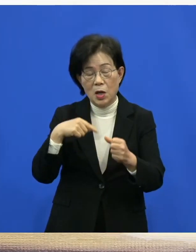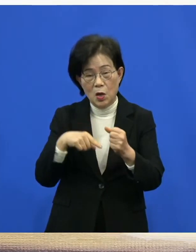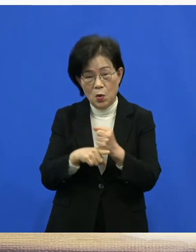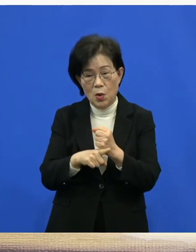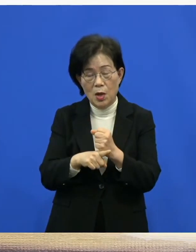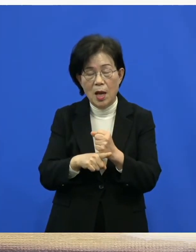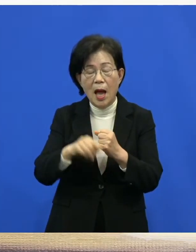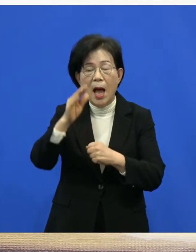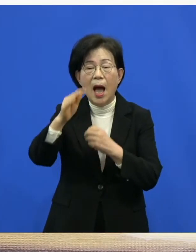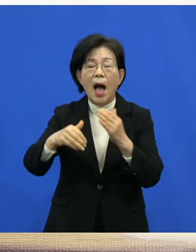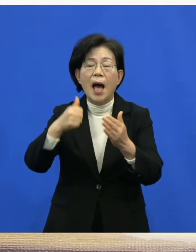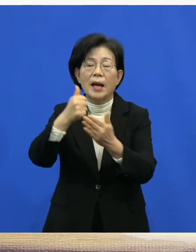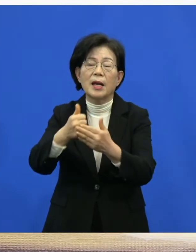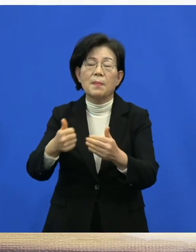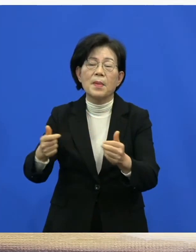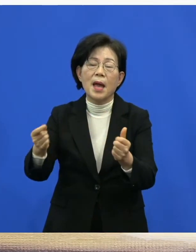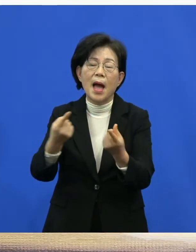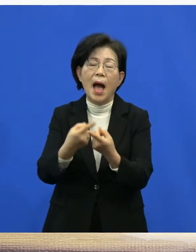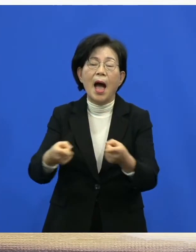내가 너와 함께한다.